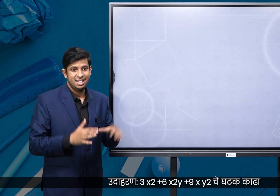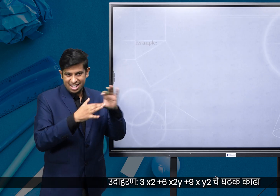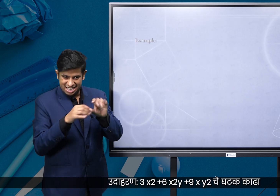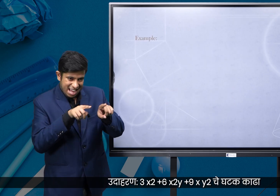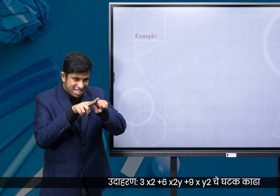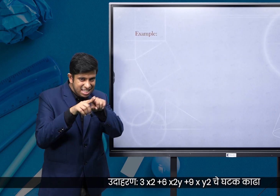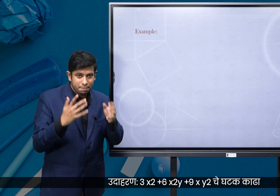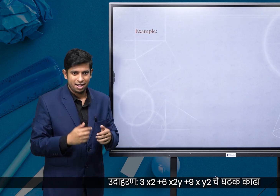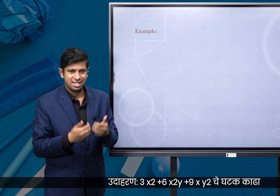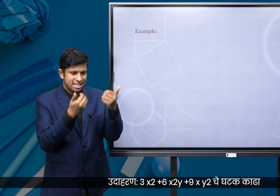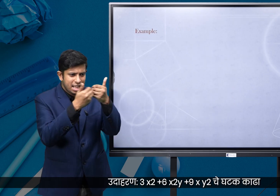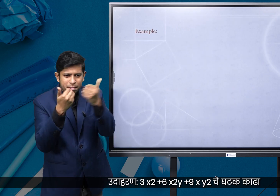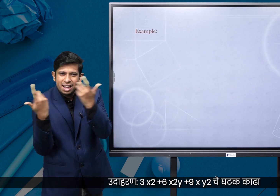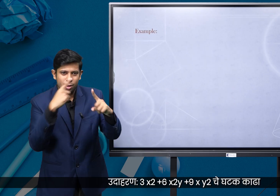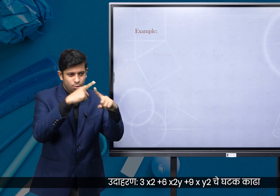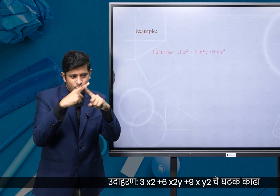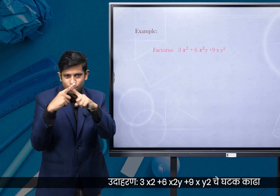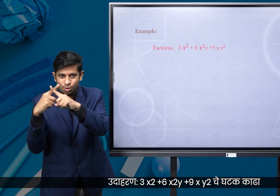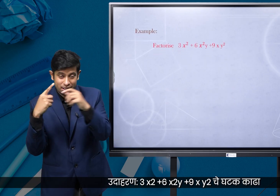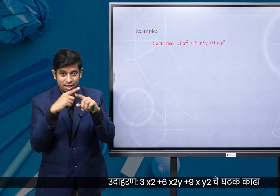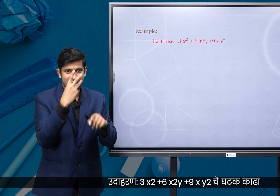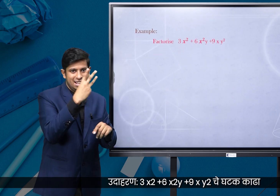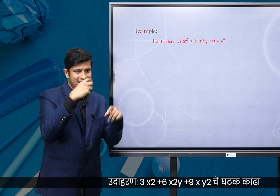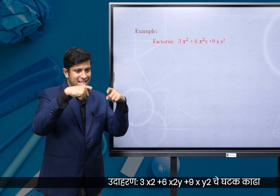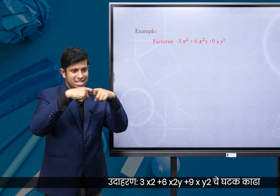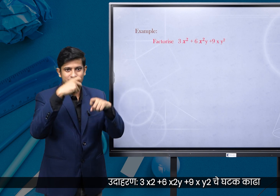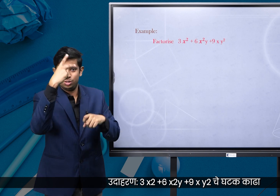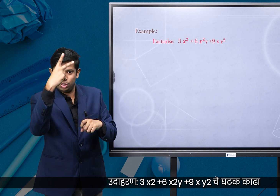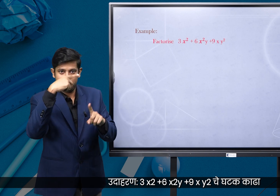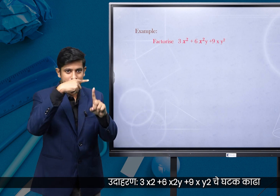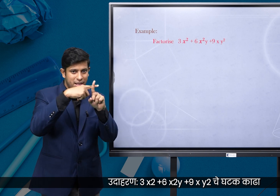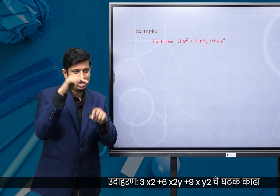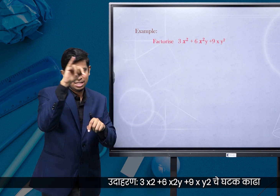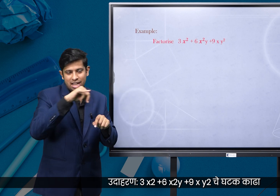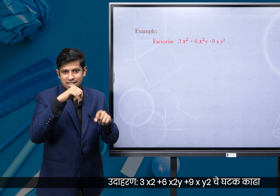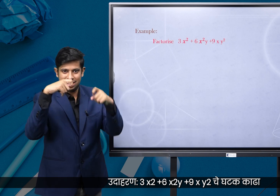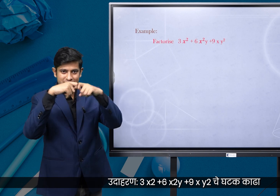उदाहरण 3x चा वर्ग अधिक 6x चा वर्ग y अधिक